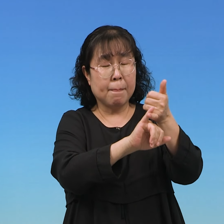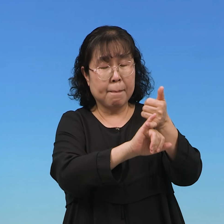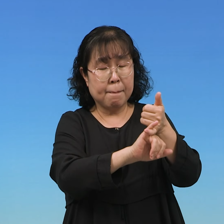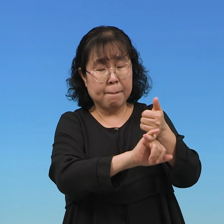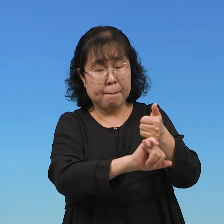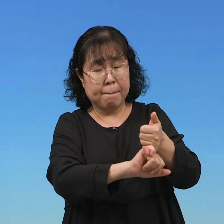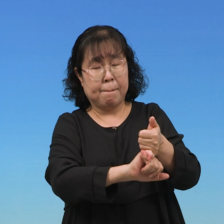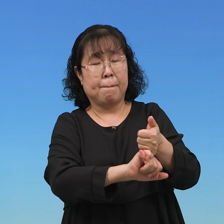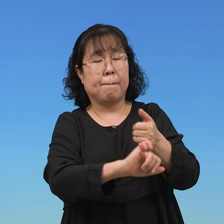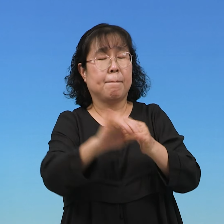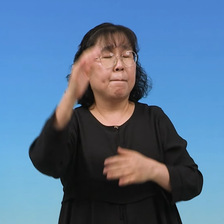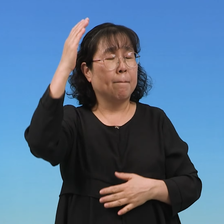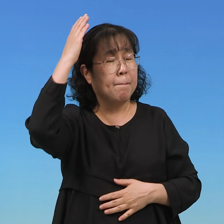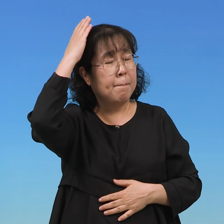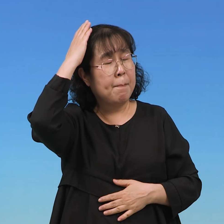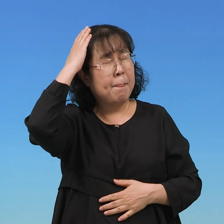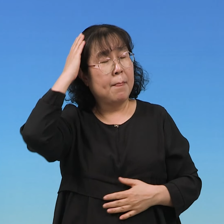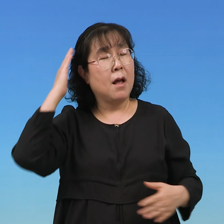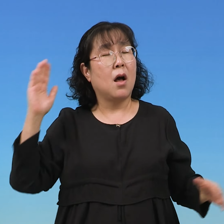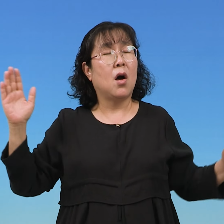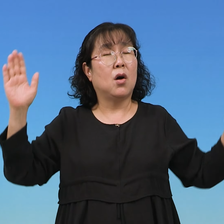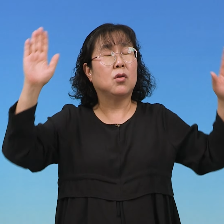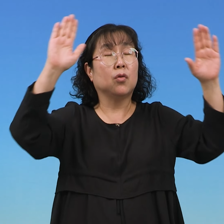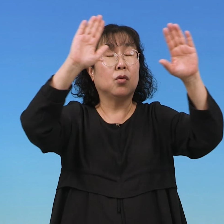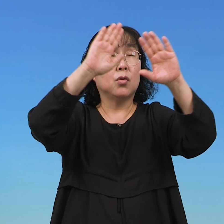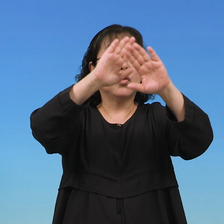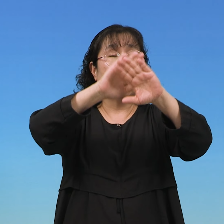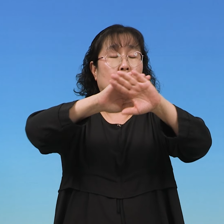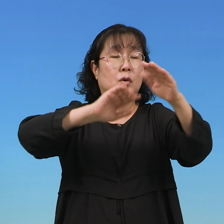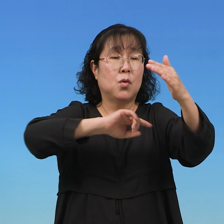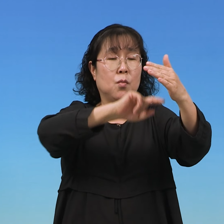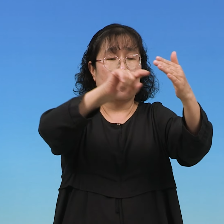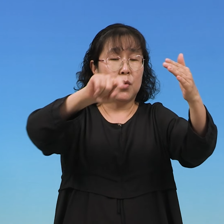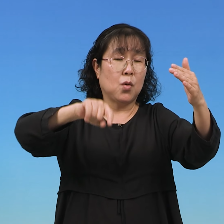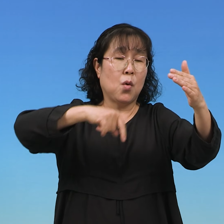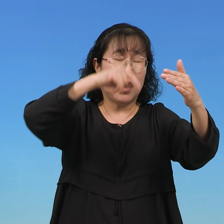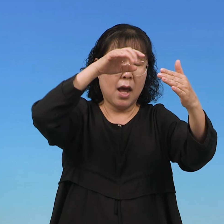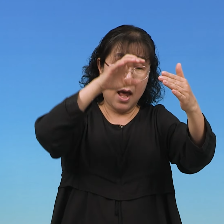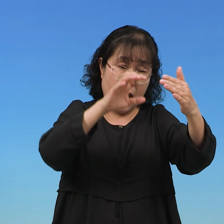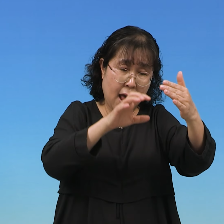어둠에 헤맬 때 흘리던 내 눈물, 헤맬